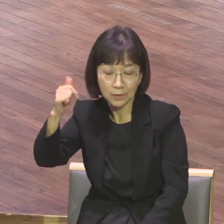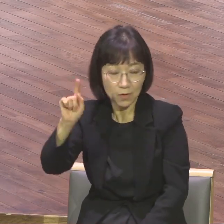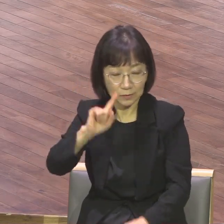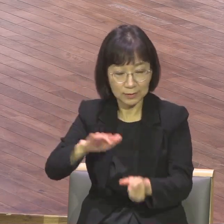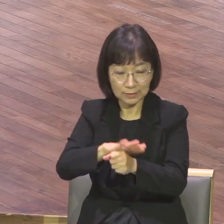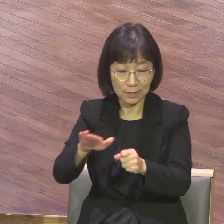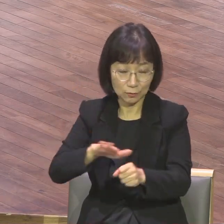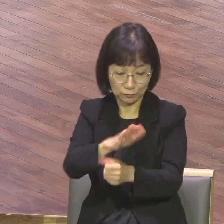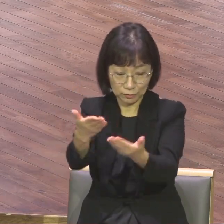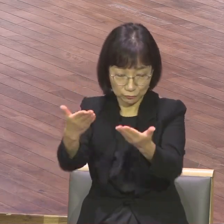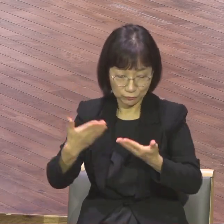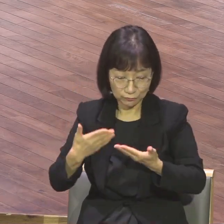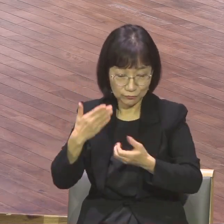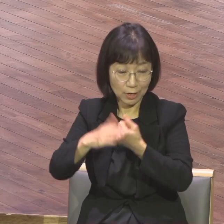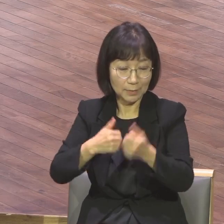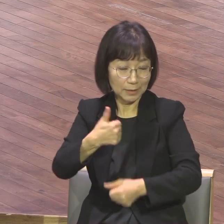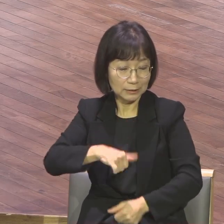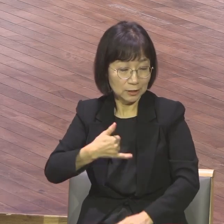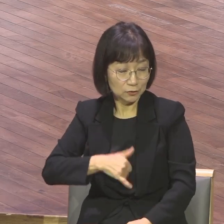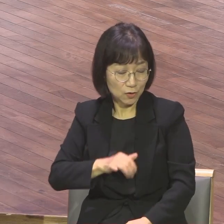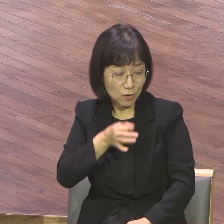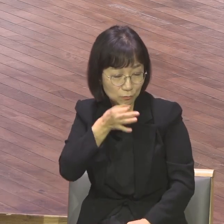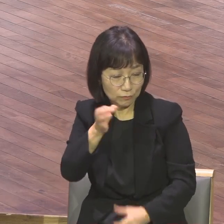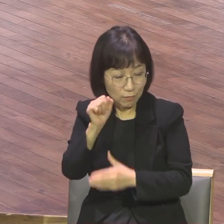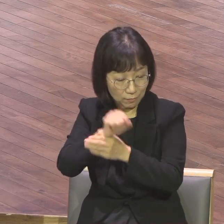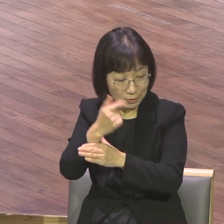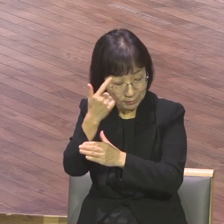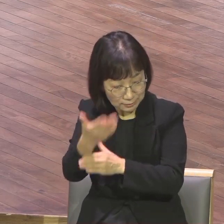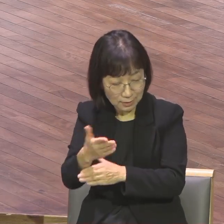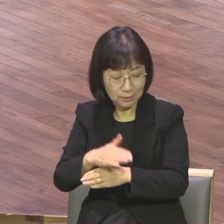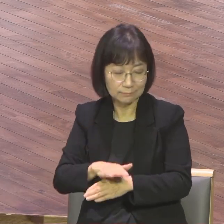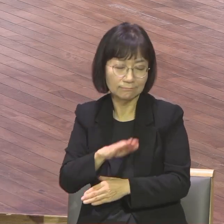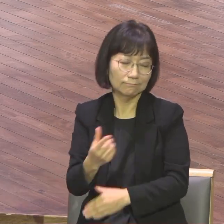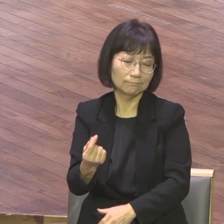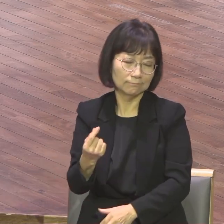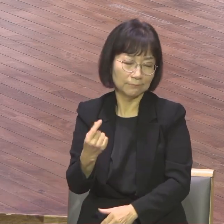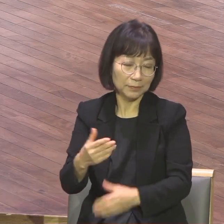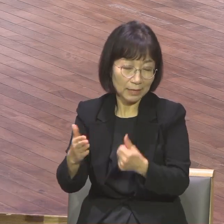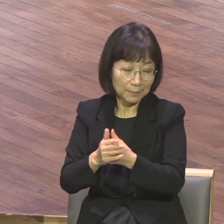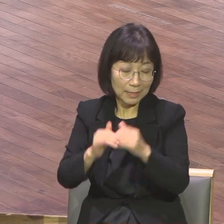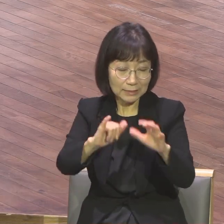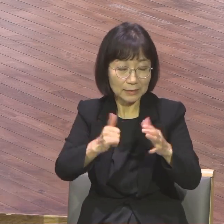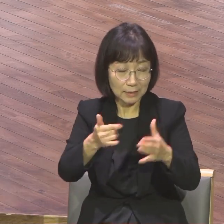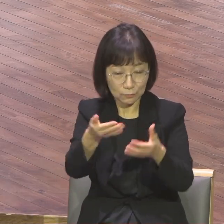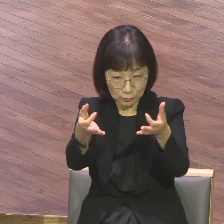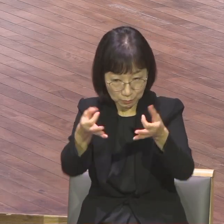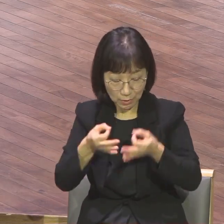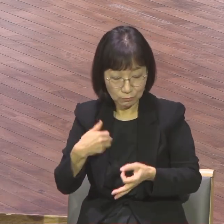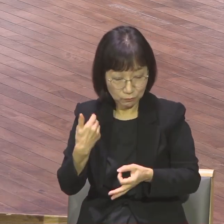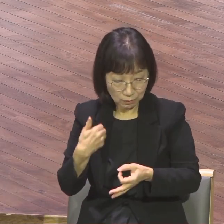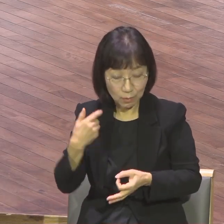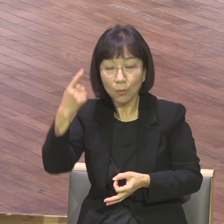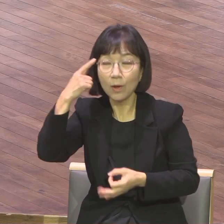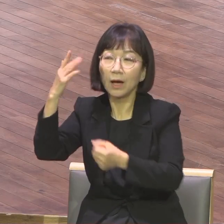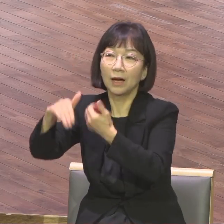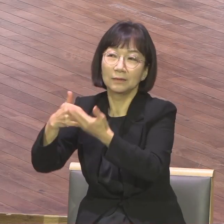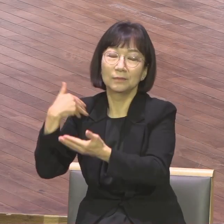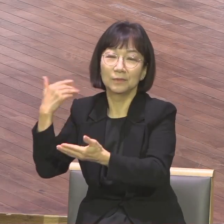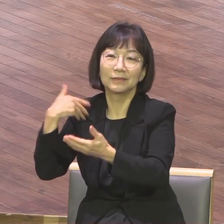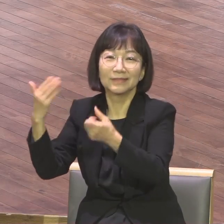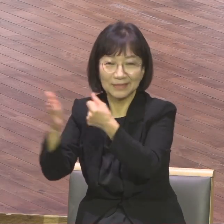베푸사 하나님의 자녀라 일컬음을 받게 하셨는가. 우리가 그러하도다. 그러므로 세상이 우리를 알지 못함은 그를 알지